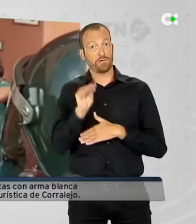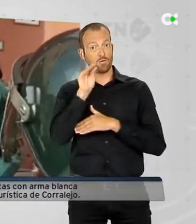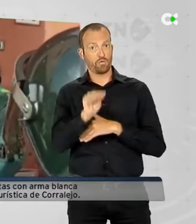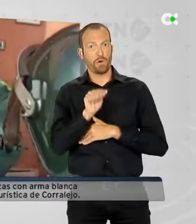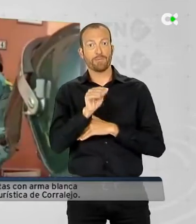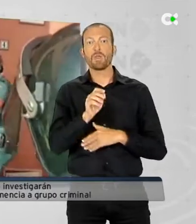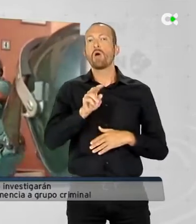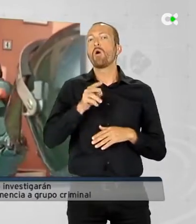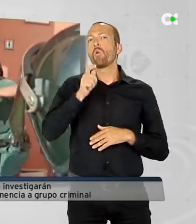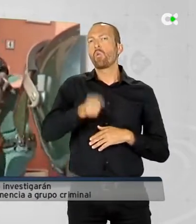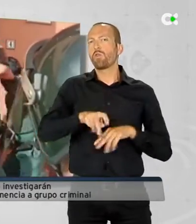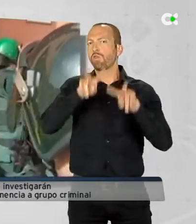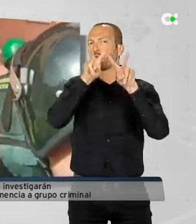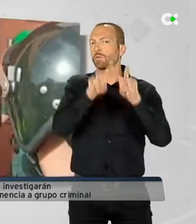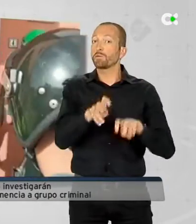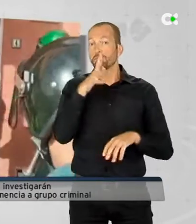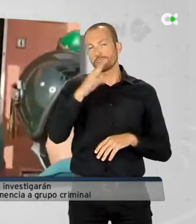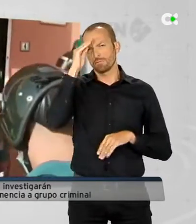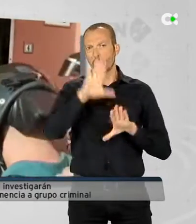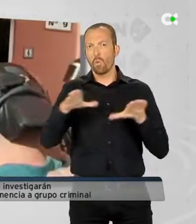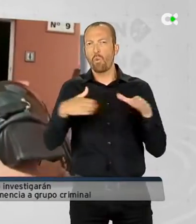Fuerteventura. El juez los investiga por